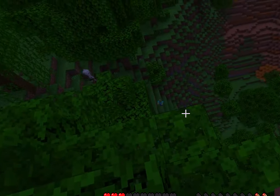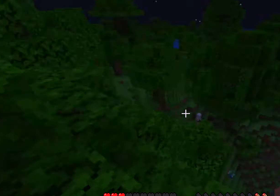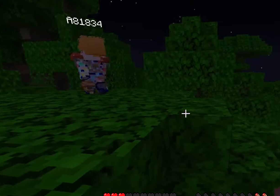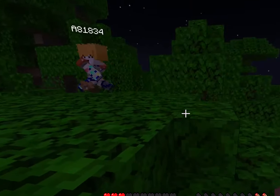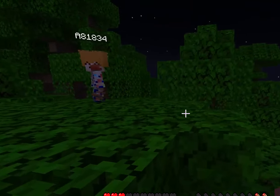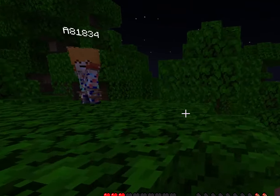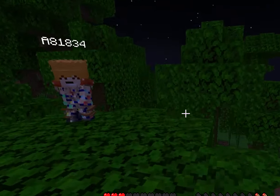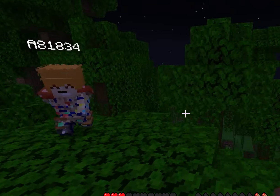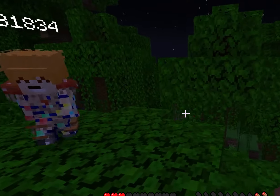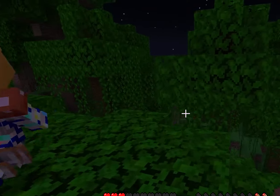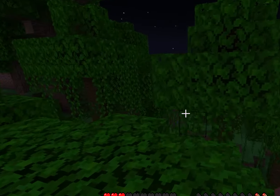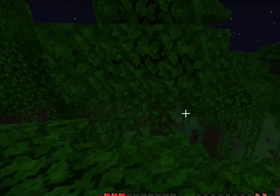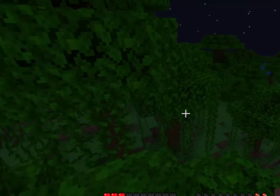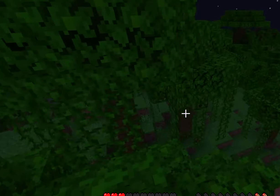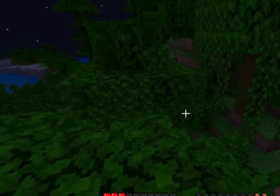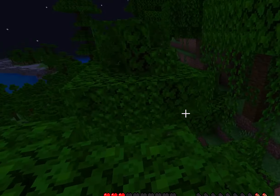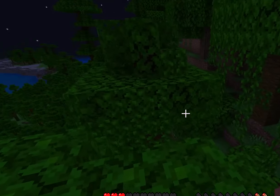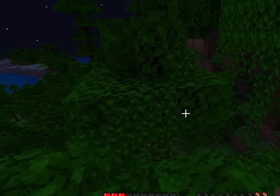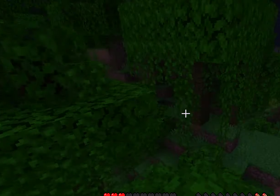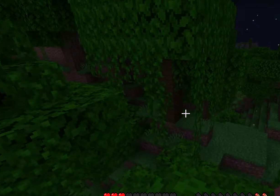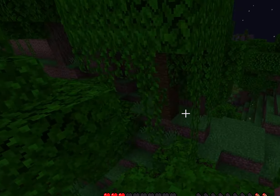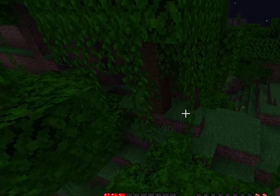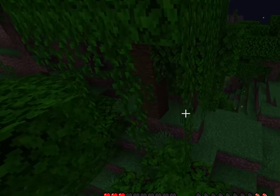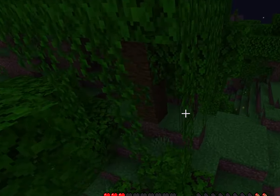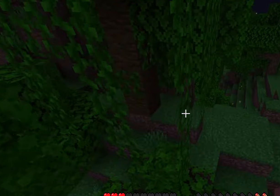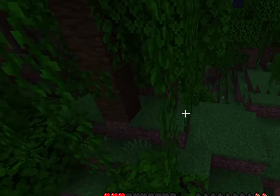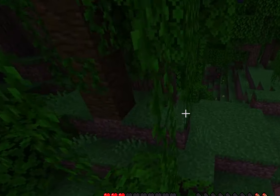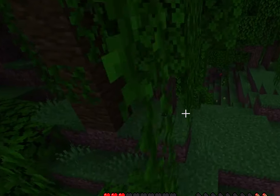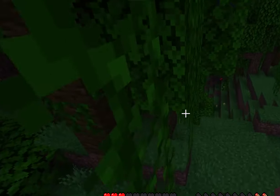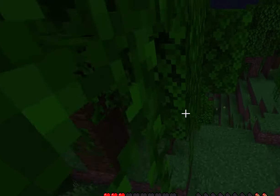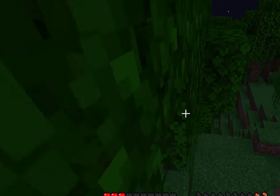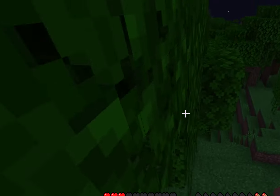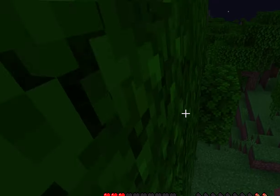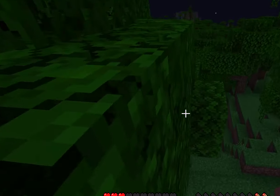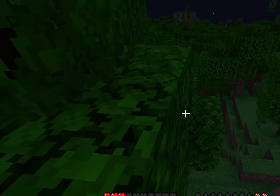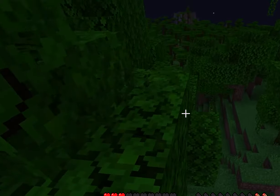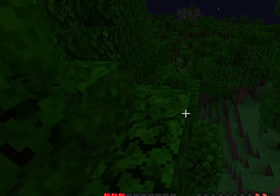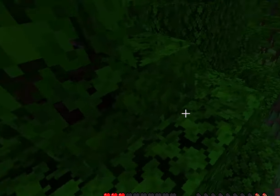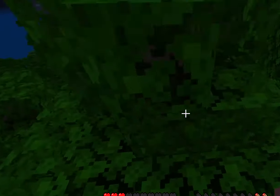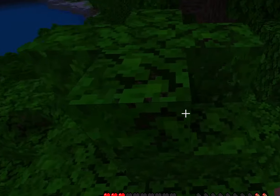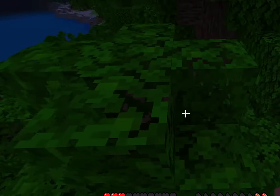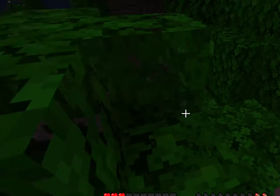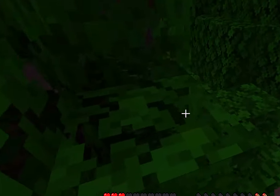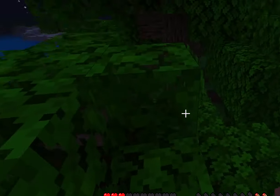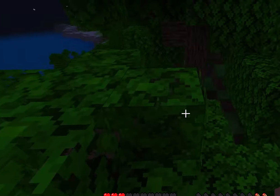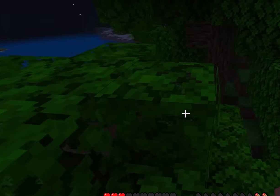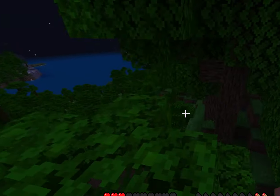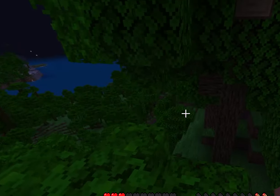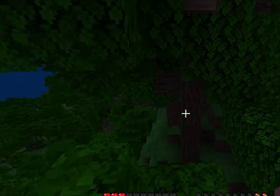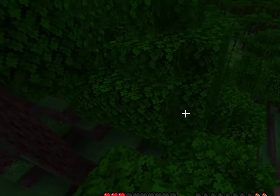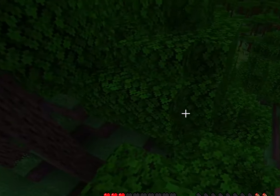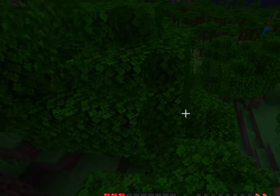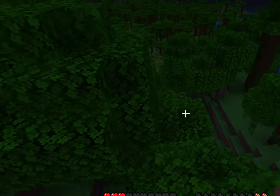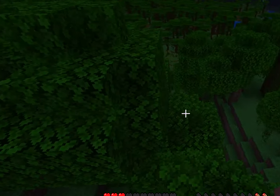もちろん、もちろんです。今日機会には終わりですけど、そうですね。めちゃめちゃ嬉しいですね。